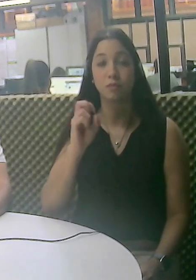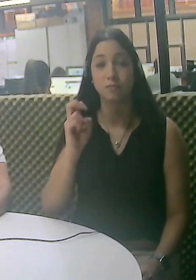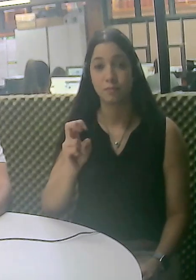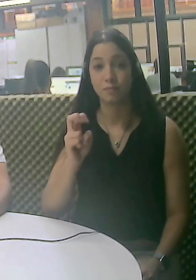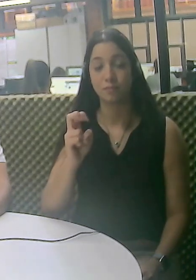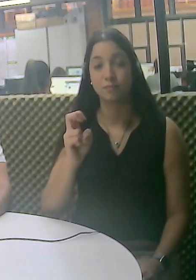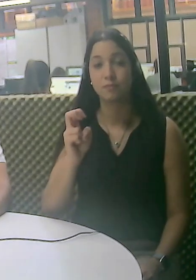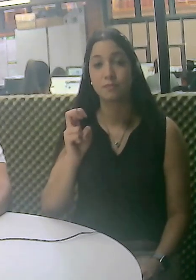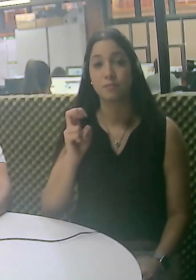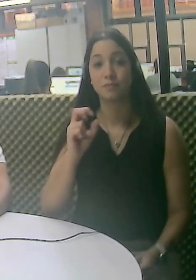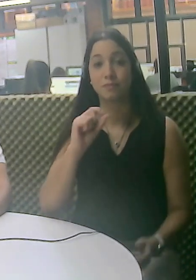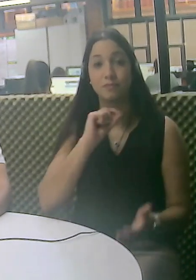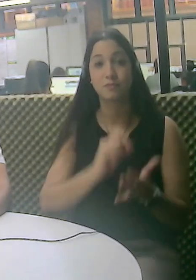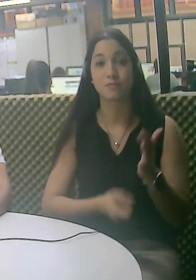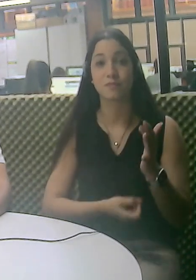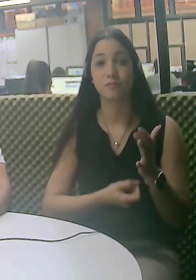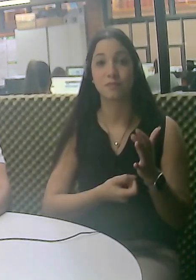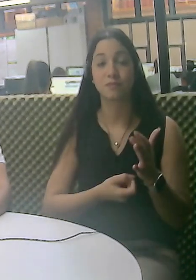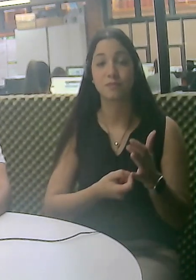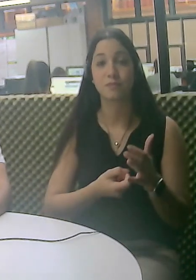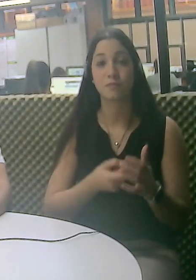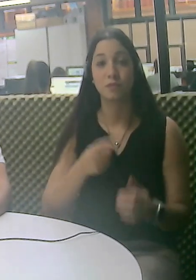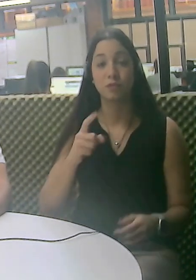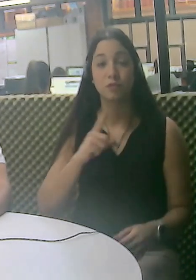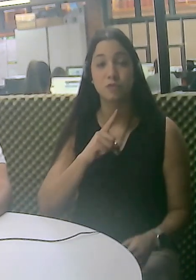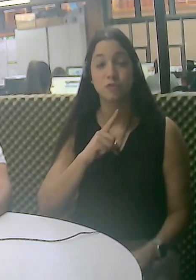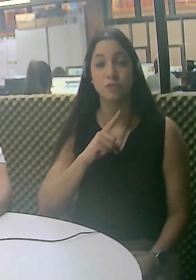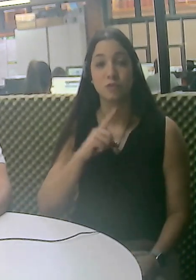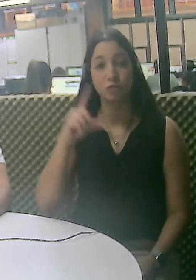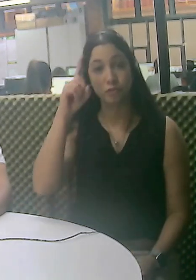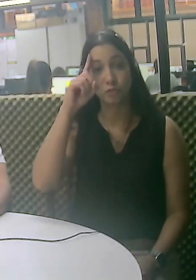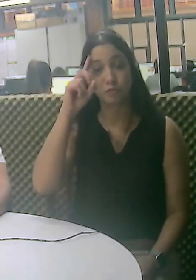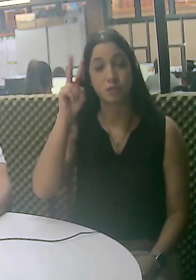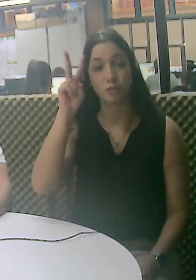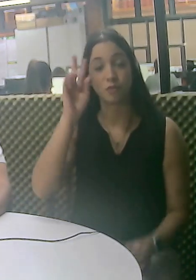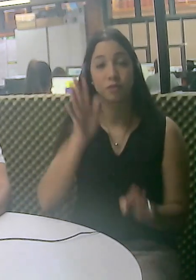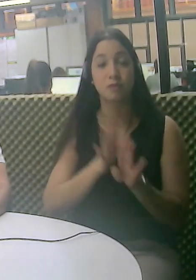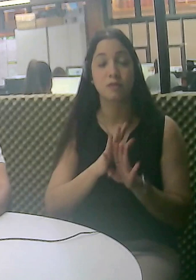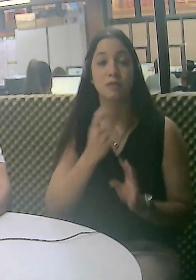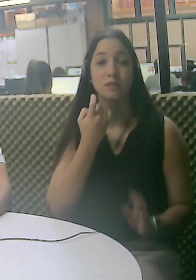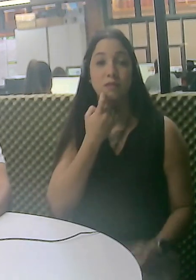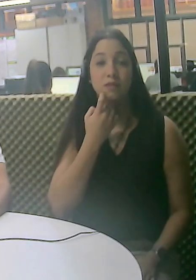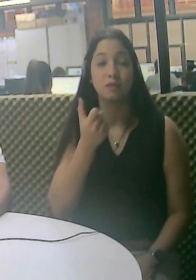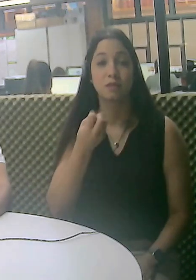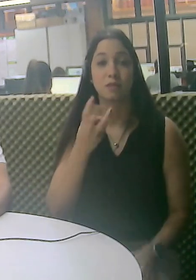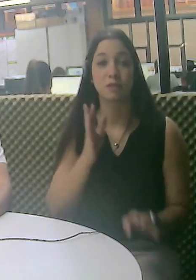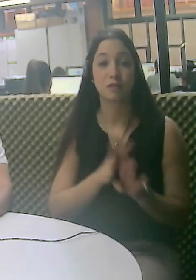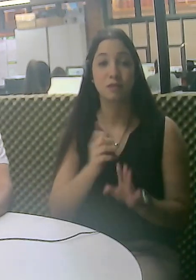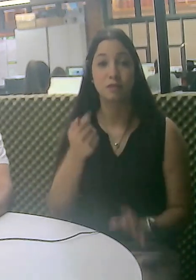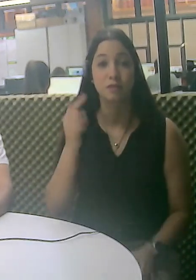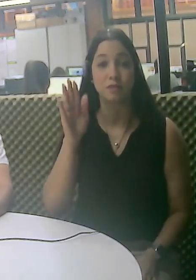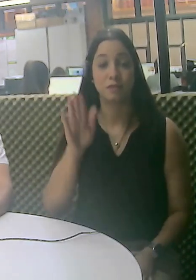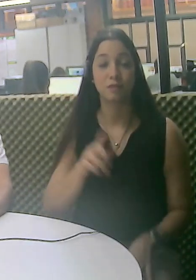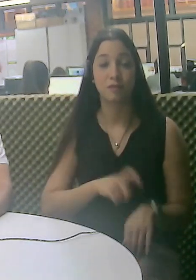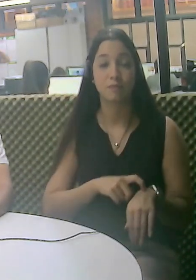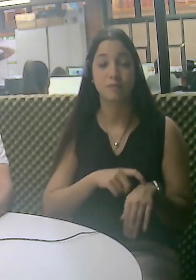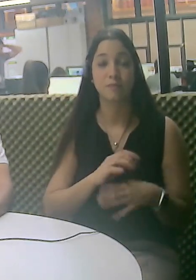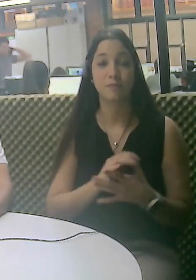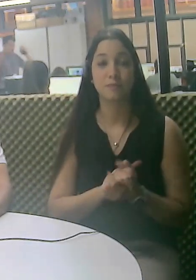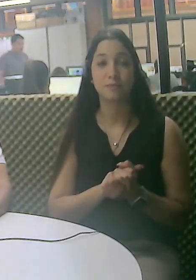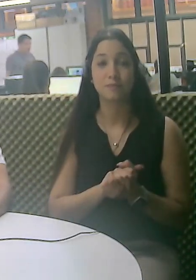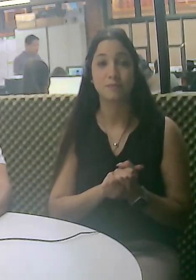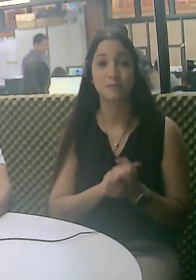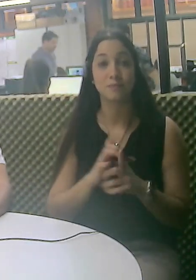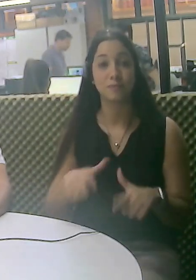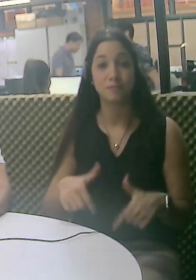485. As inscrições serão recebidas em dias úteis, das 13 às 17 horas. Mais